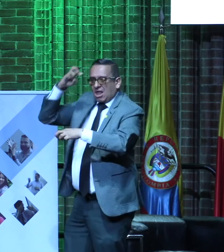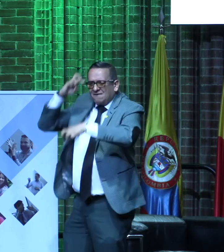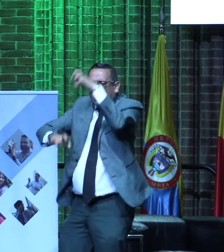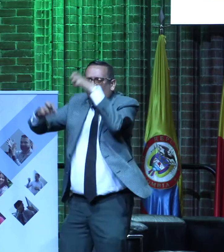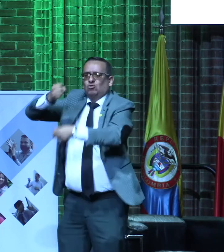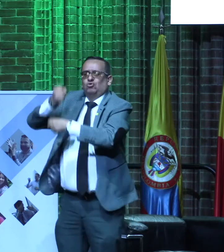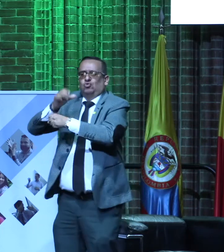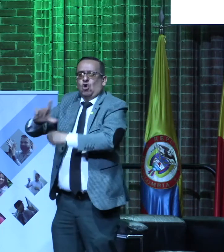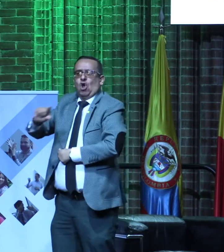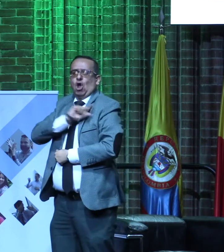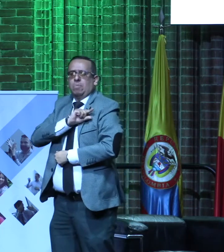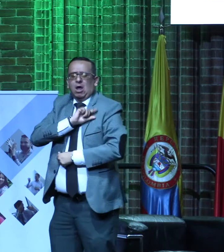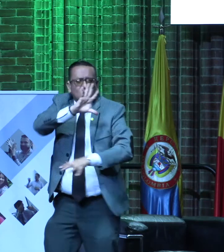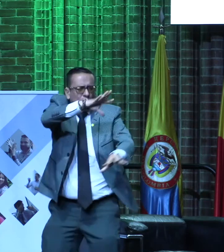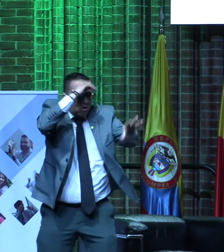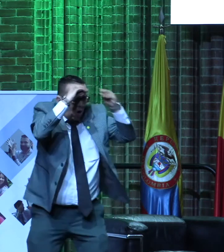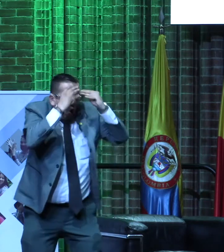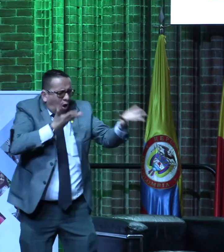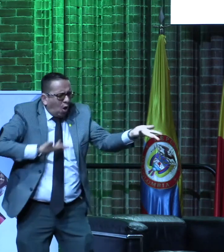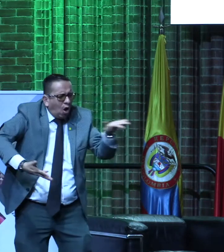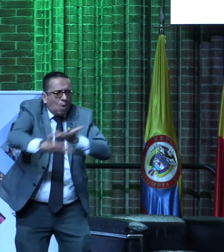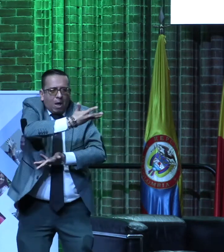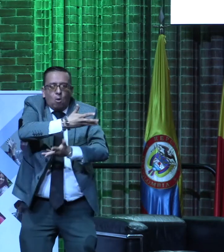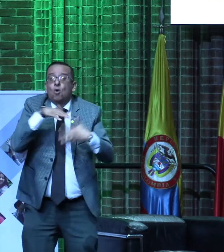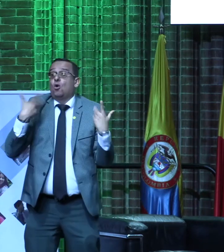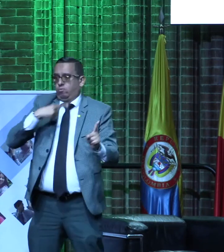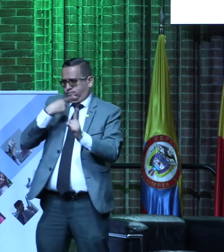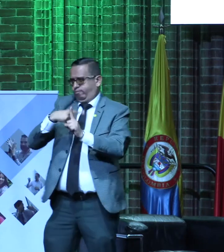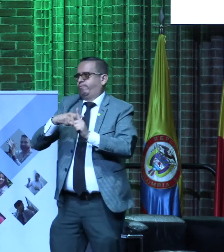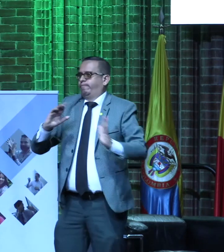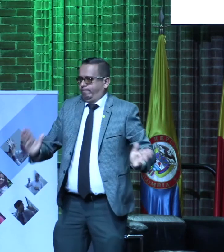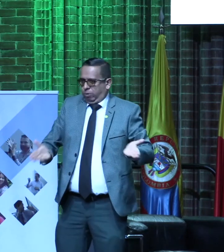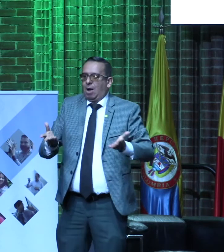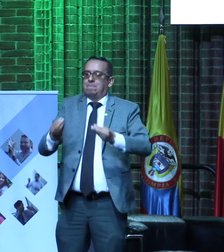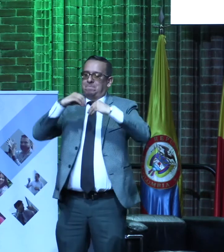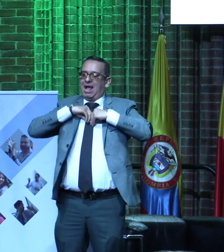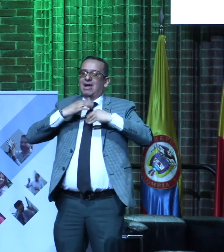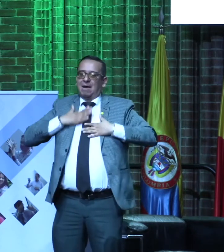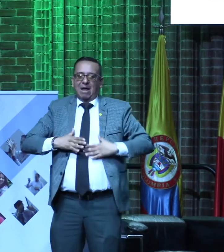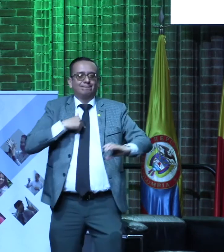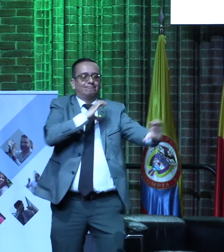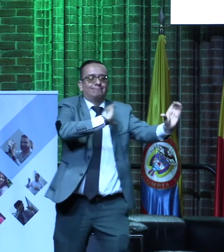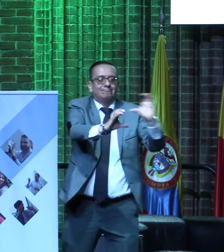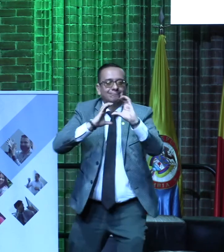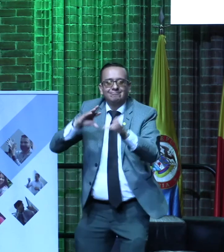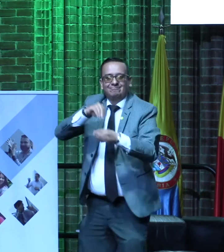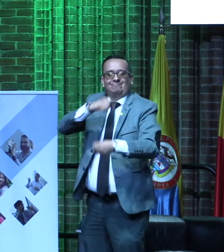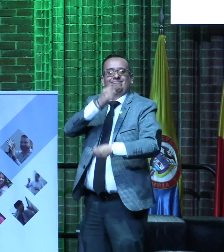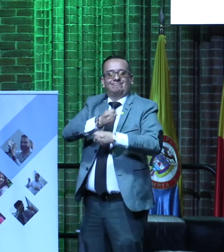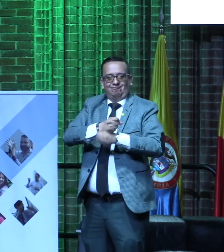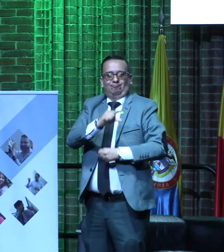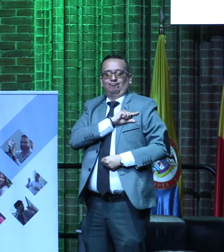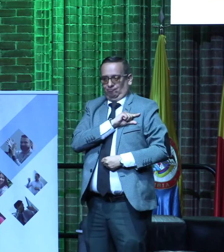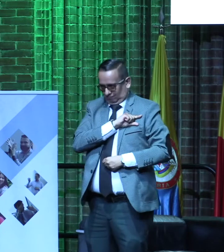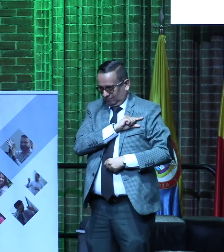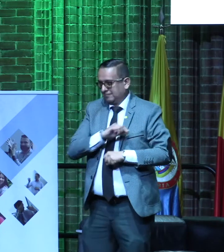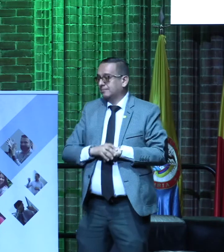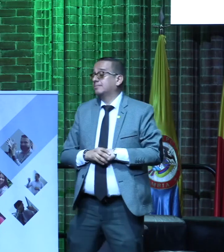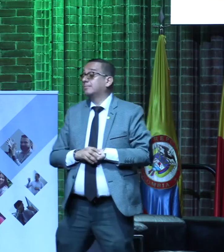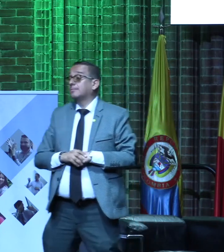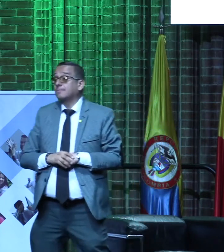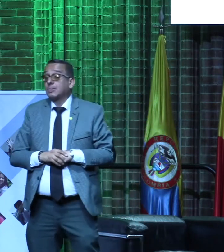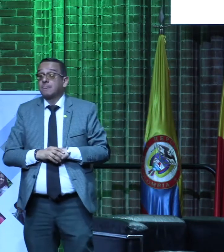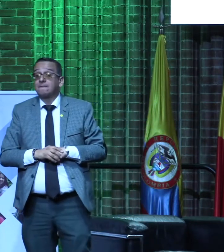se encuentran en el instituto, incluso a los directivos que llegaban en este año, lo cual pues resultó